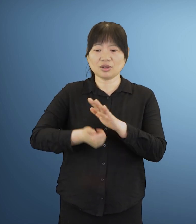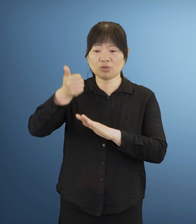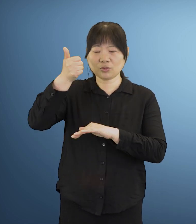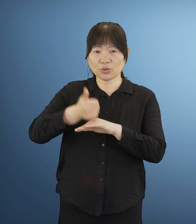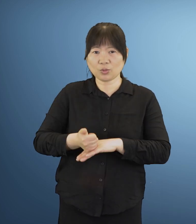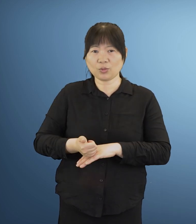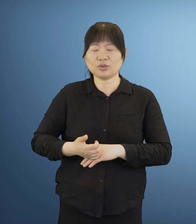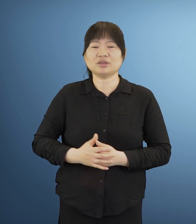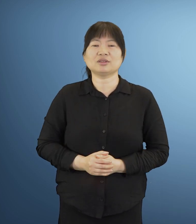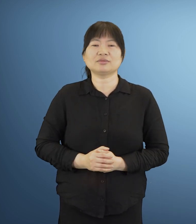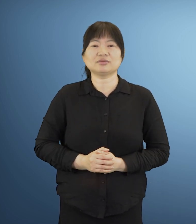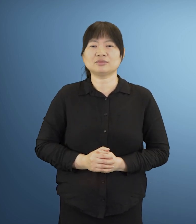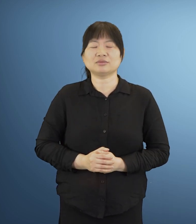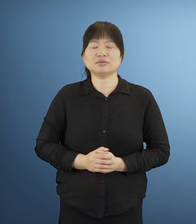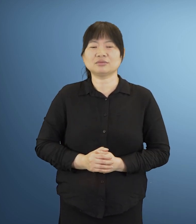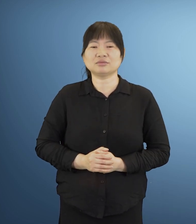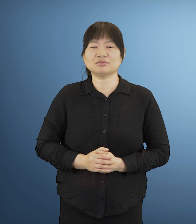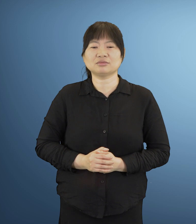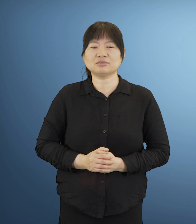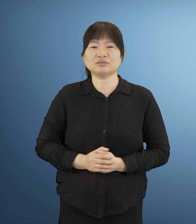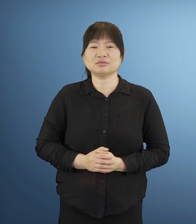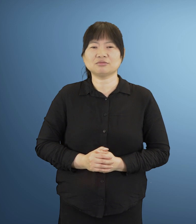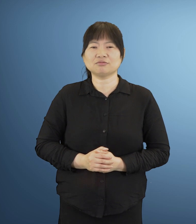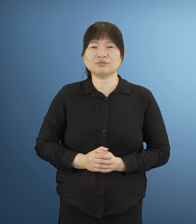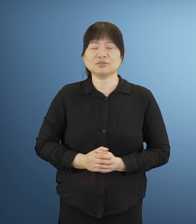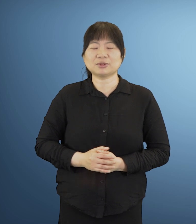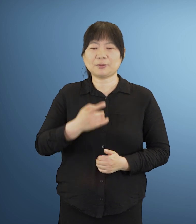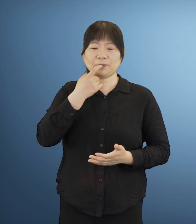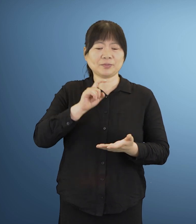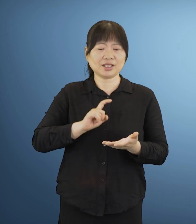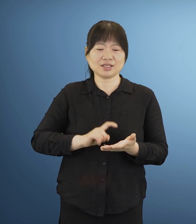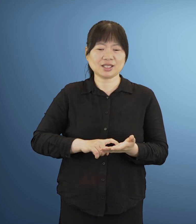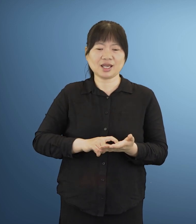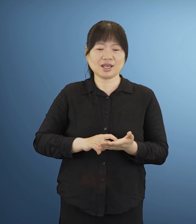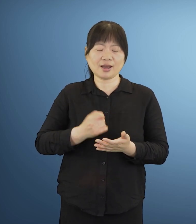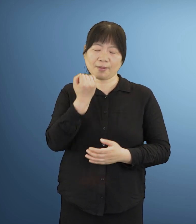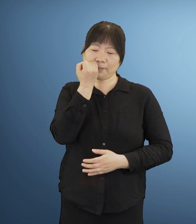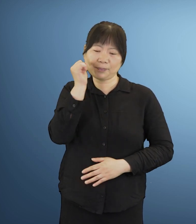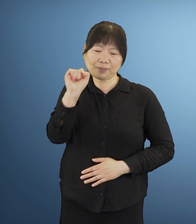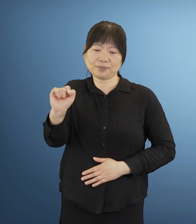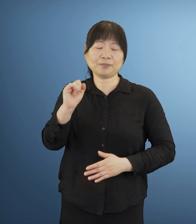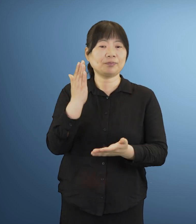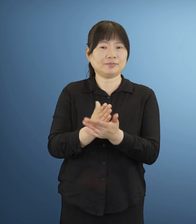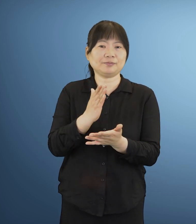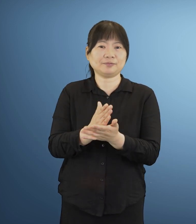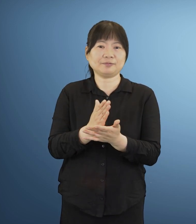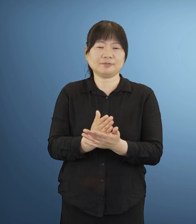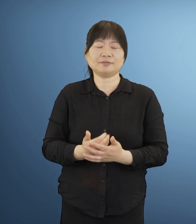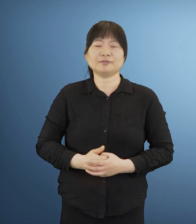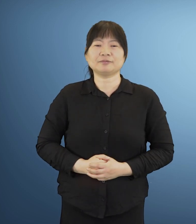성공이다 함부로 규정하거나 재단해서 안 돼요.